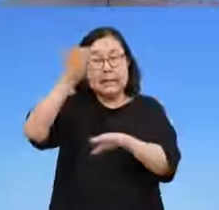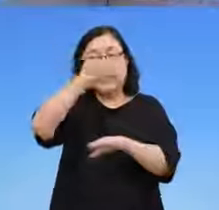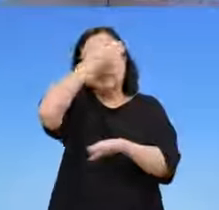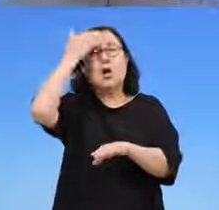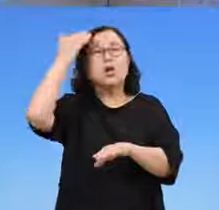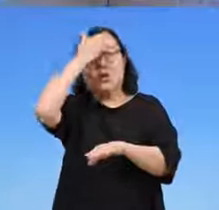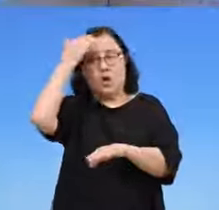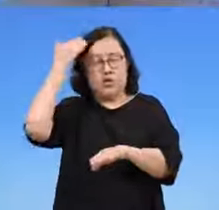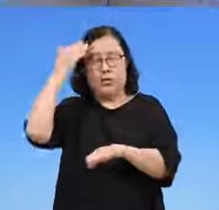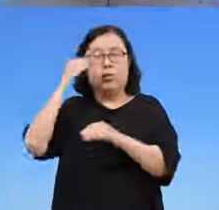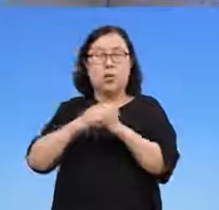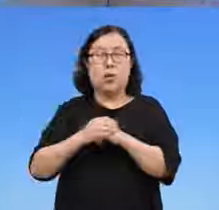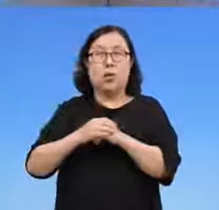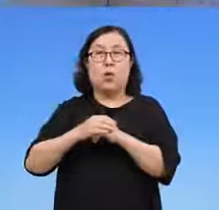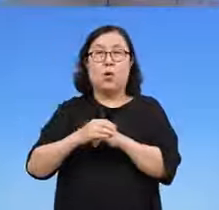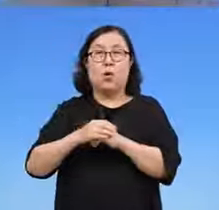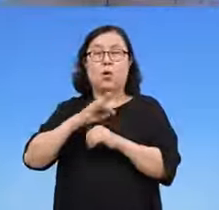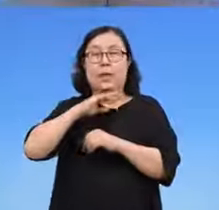수정하기로 했습니다.